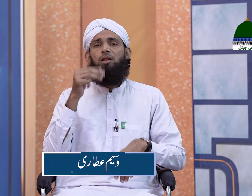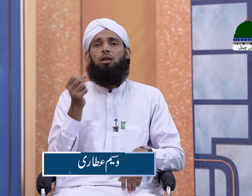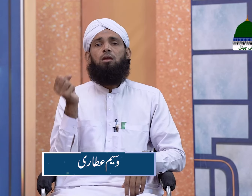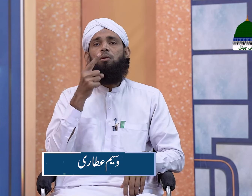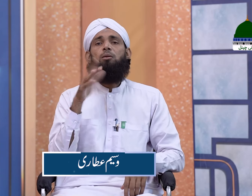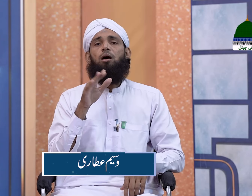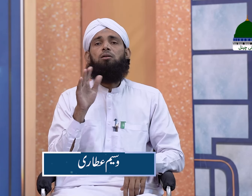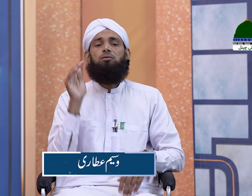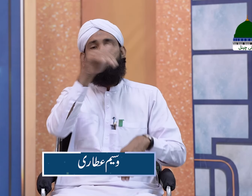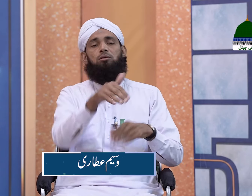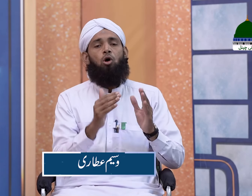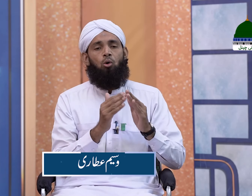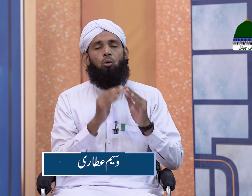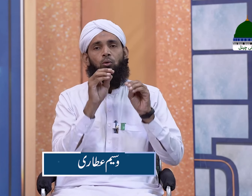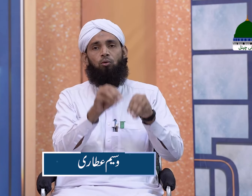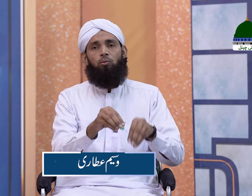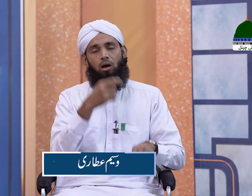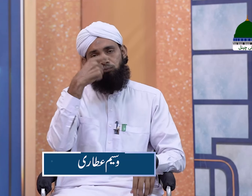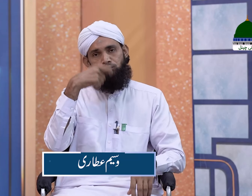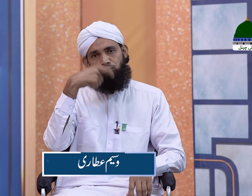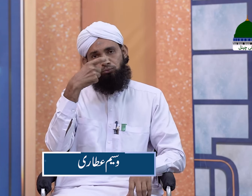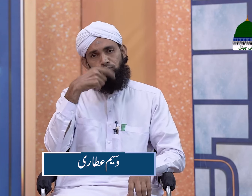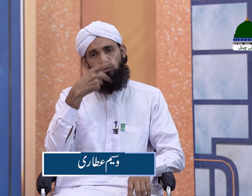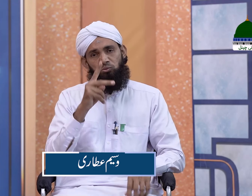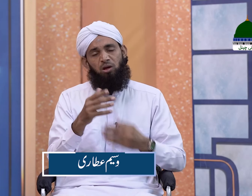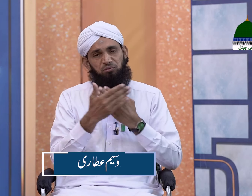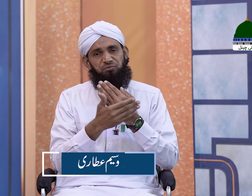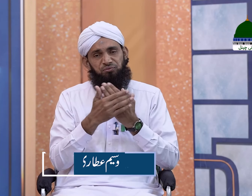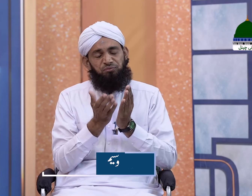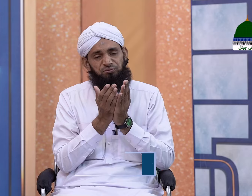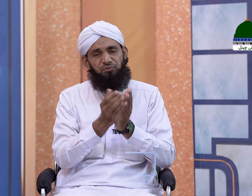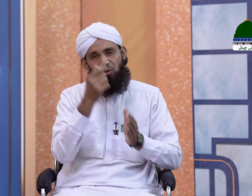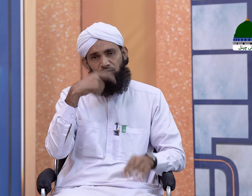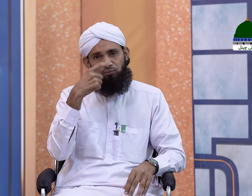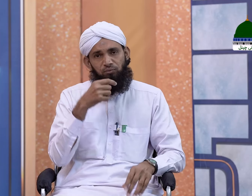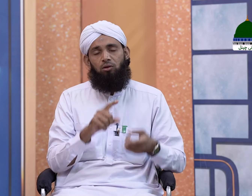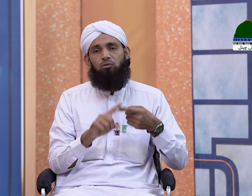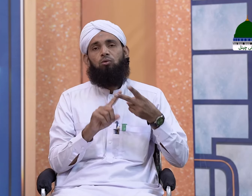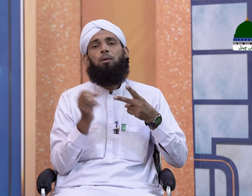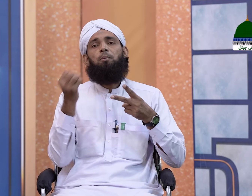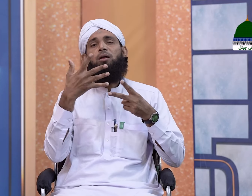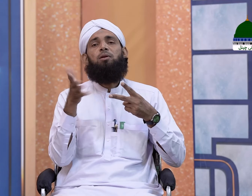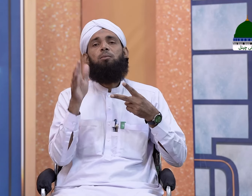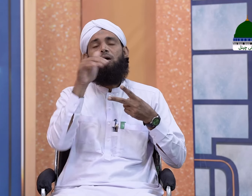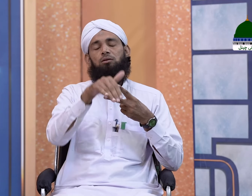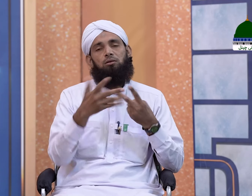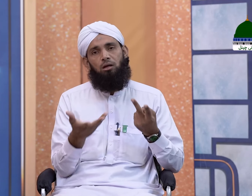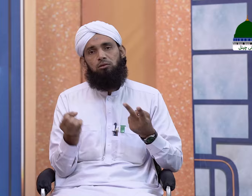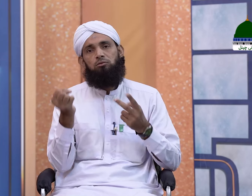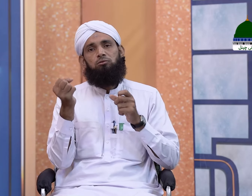کی، تو پھر رونا وغیرہ شروع ہو گیا، پھر کوئی 5 مہینے بعد آ رہا ہے، کوئی 6 مہینے بعد آ رہا ہے، کوئی سال بعد آ رہا ہے،